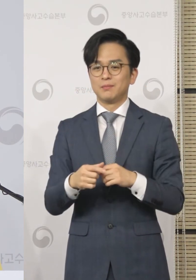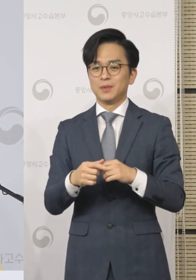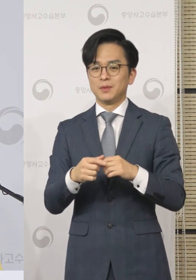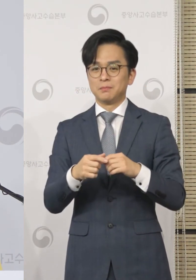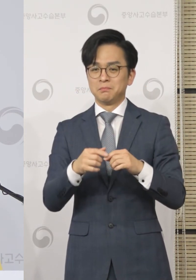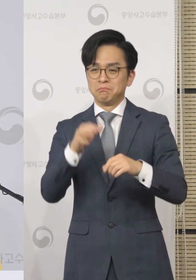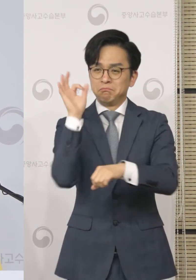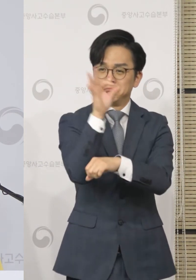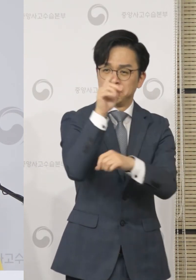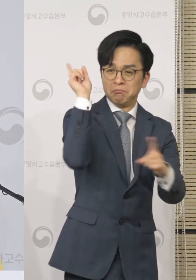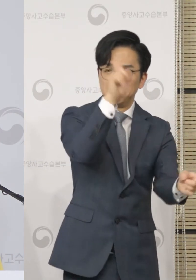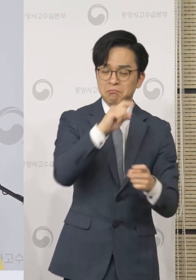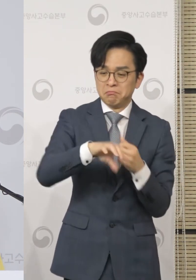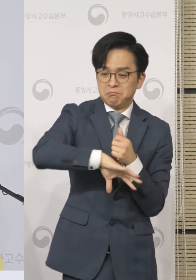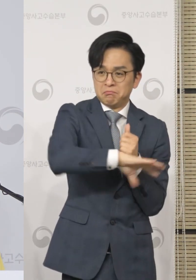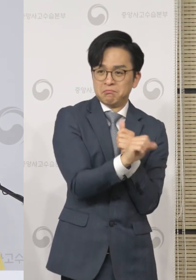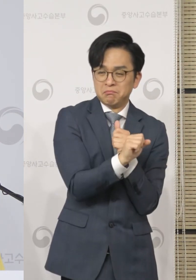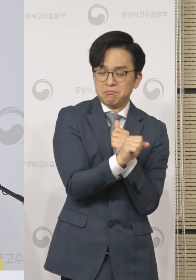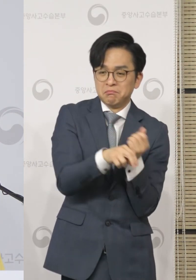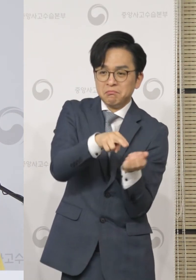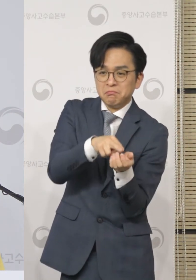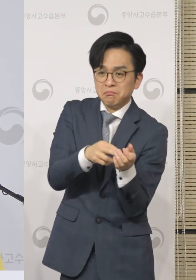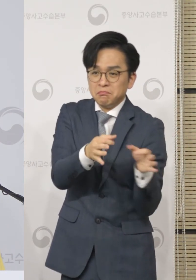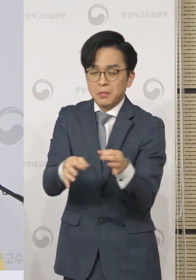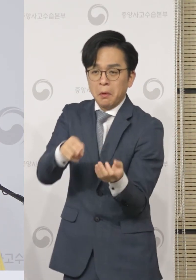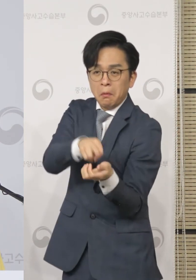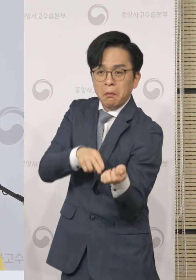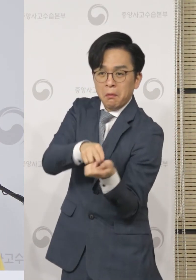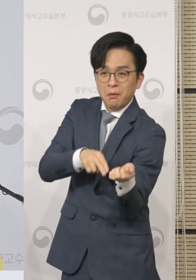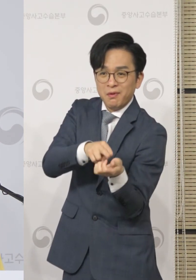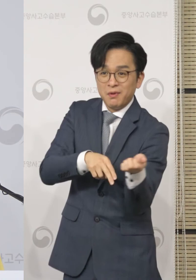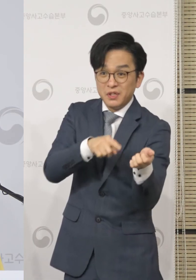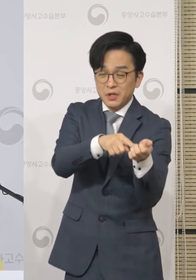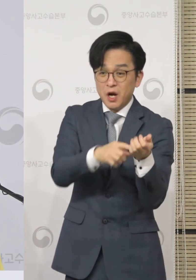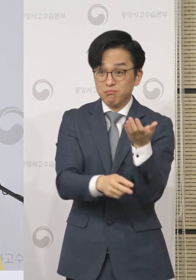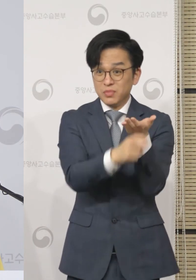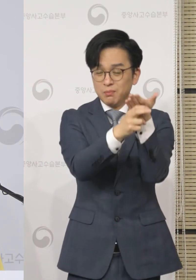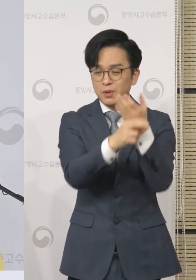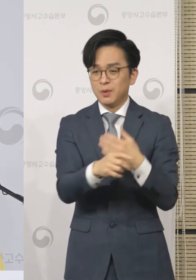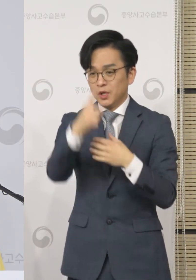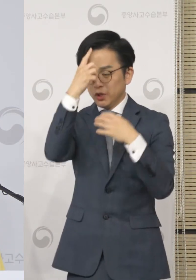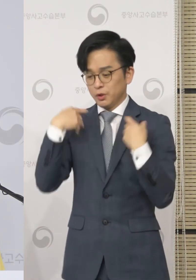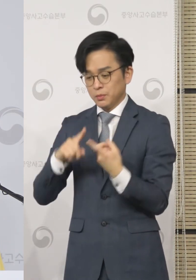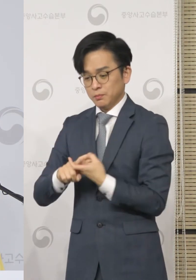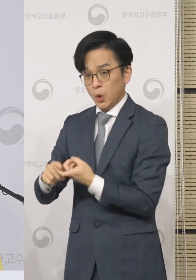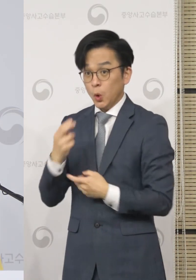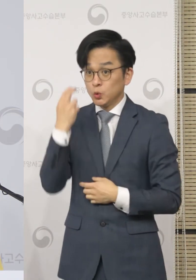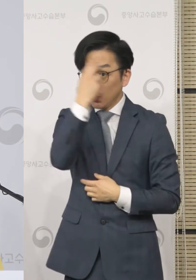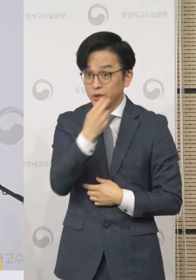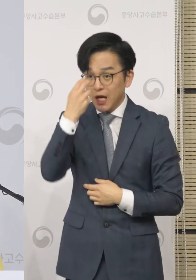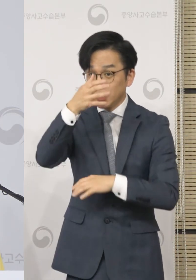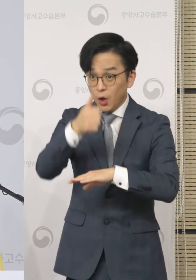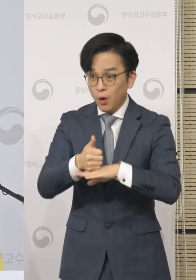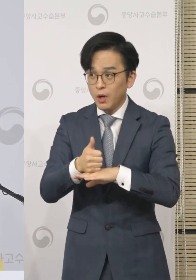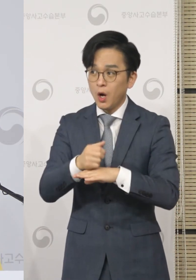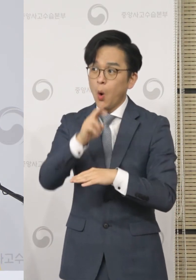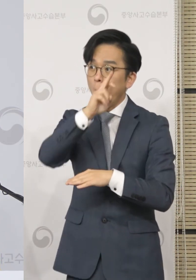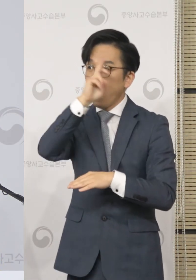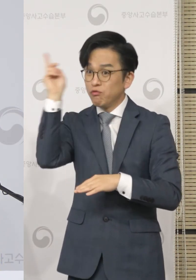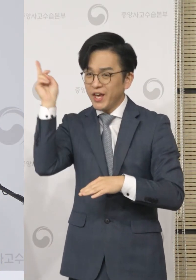정부 합동점검단 점검 결과를 오후에 식약처에서 발표할 예정입니다. 참고하시기